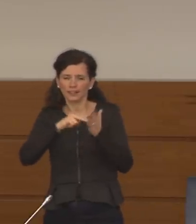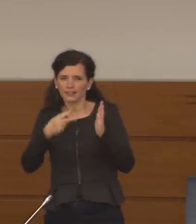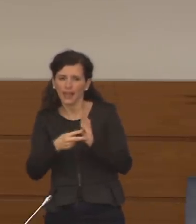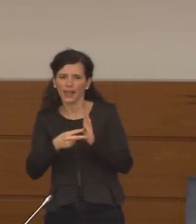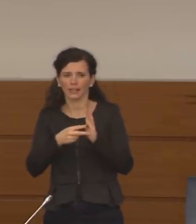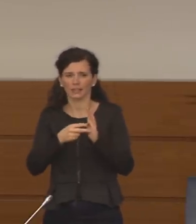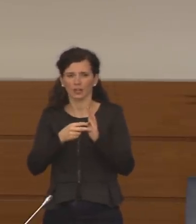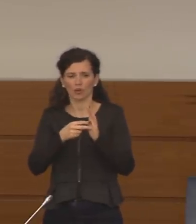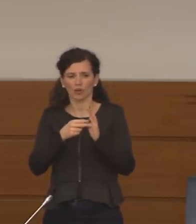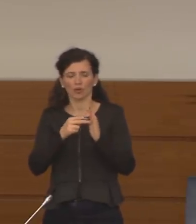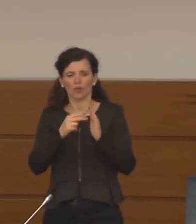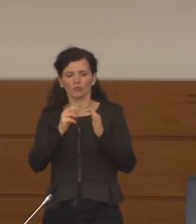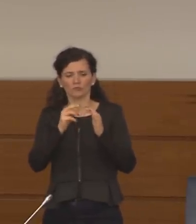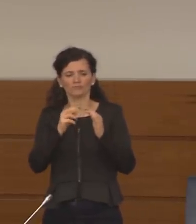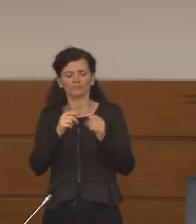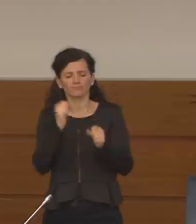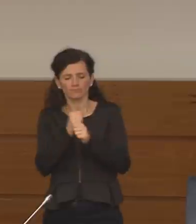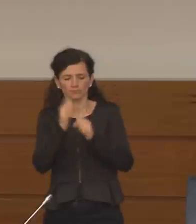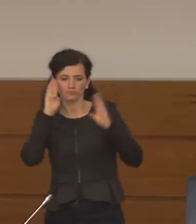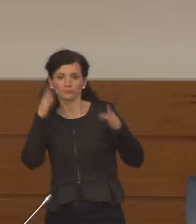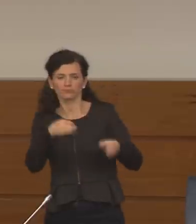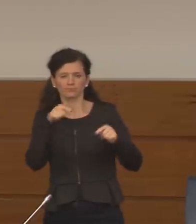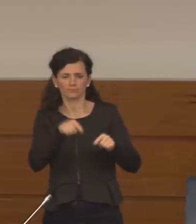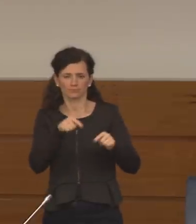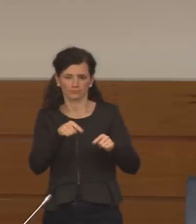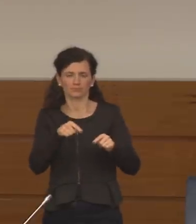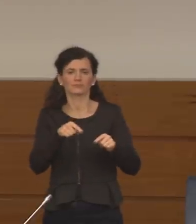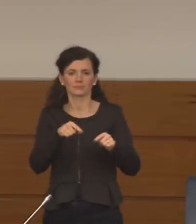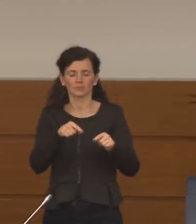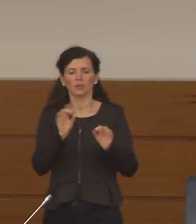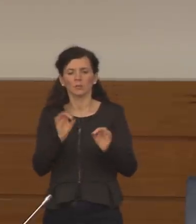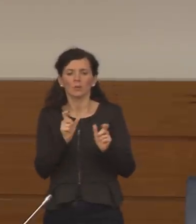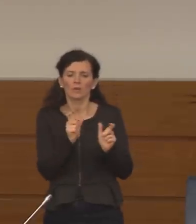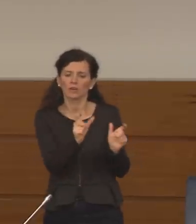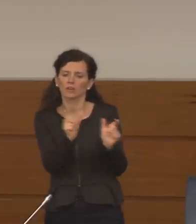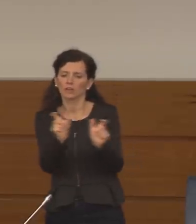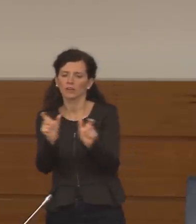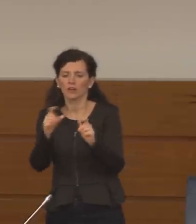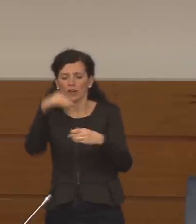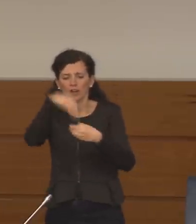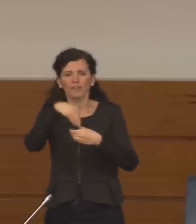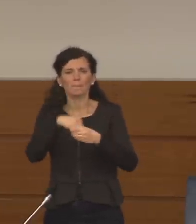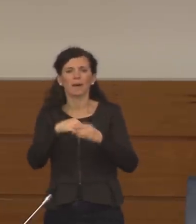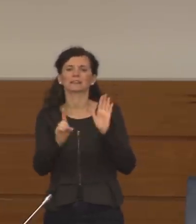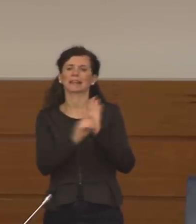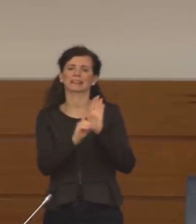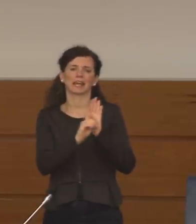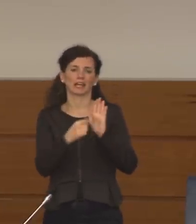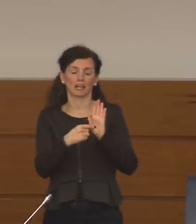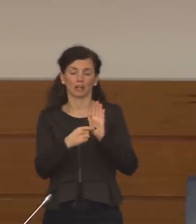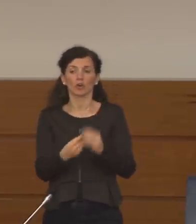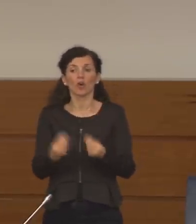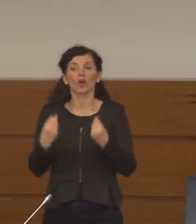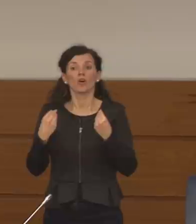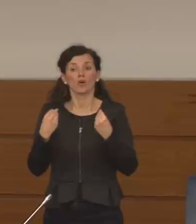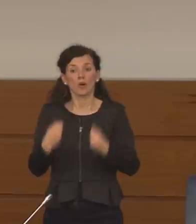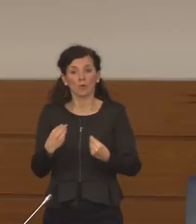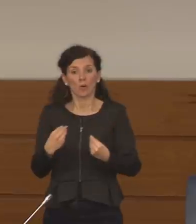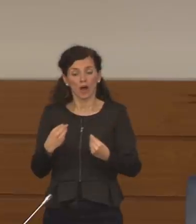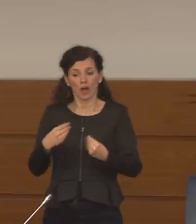anche rispetto a quelle che sono le prescrizioni contenute nel decreto quindi quando avremo